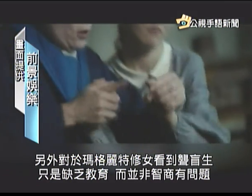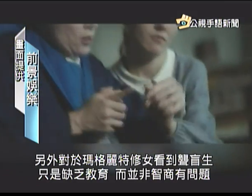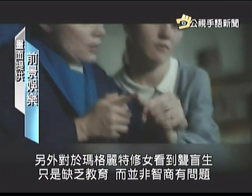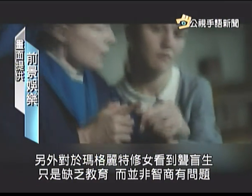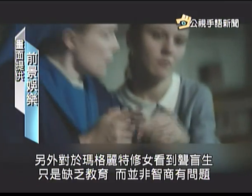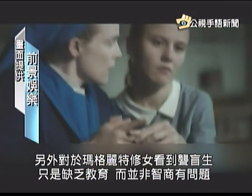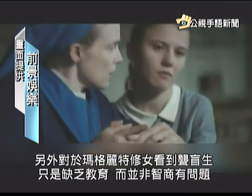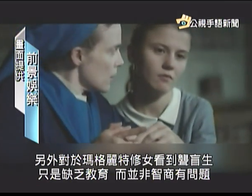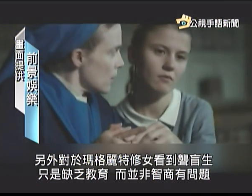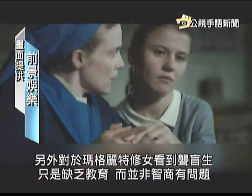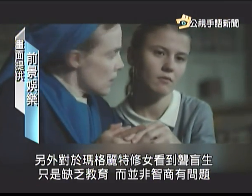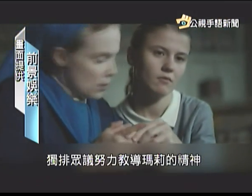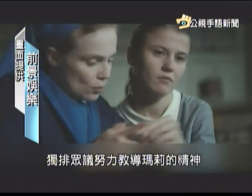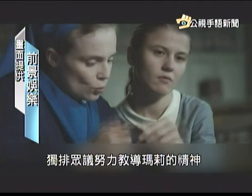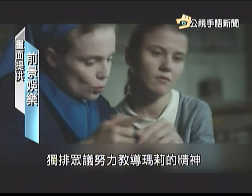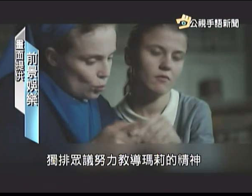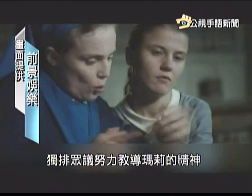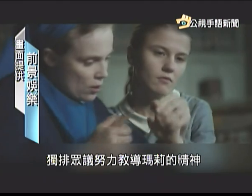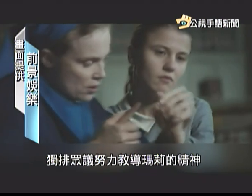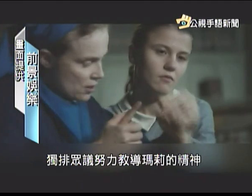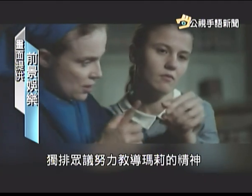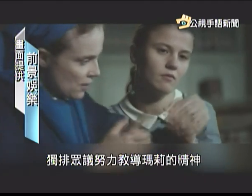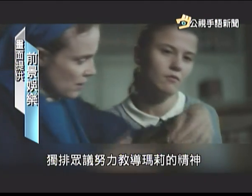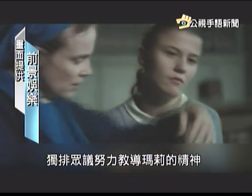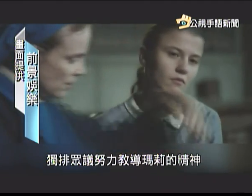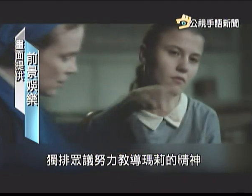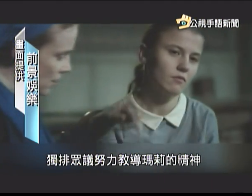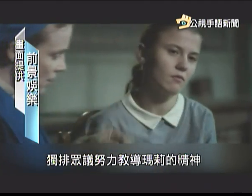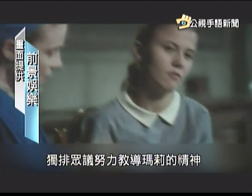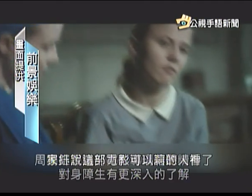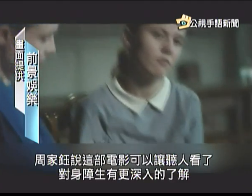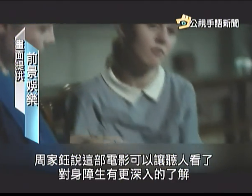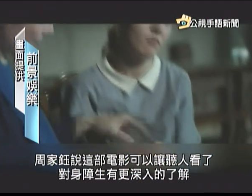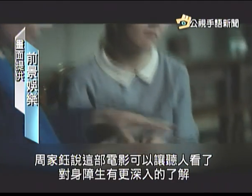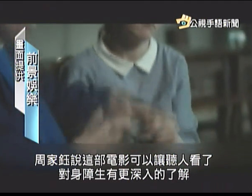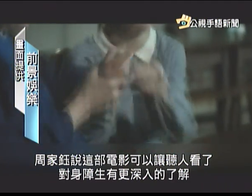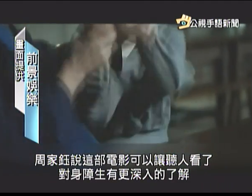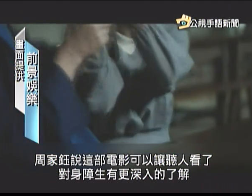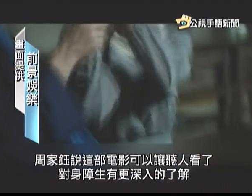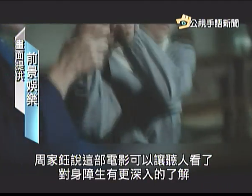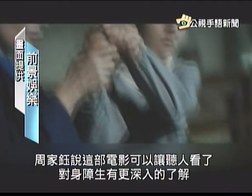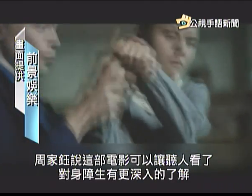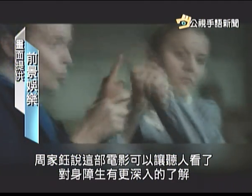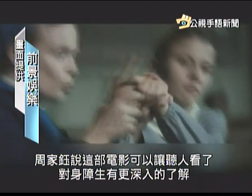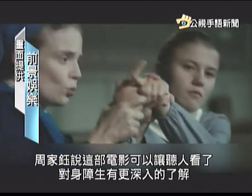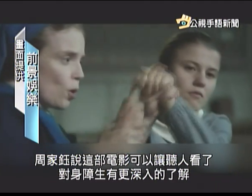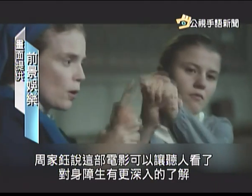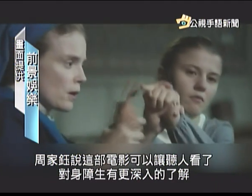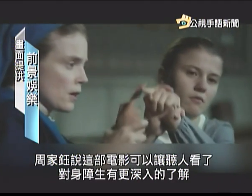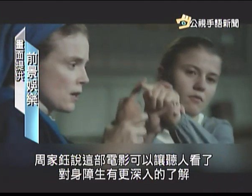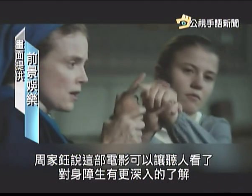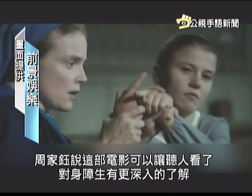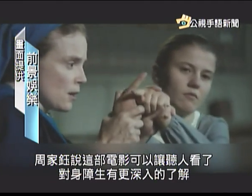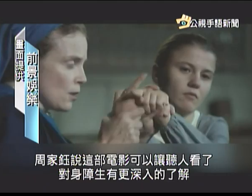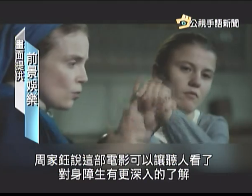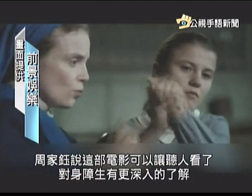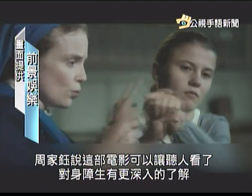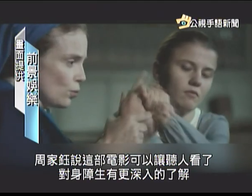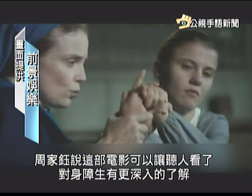有问题，杜拜终于努力教导玛丽的精神，周佳玉说这部电影可以让听人看了对身障生有更深入的了